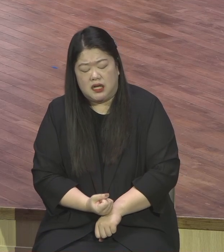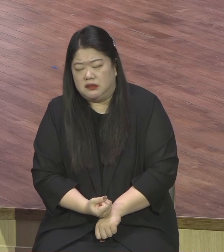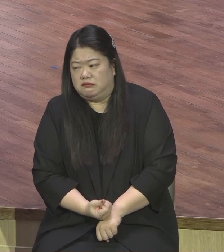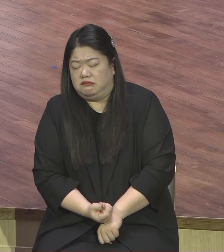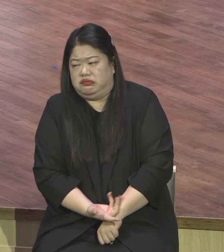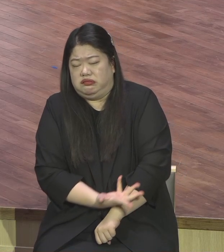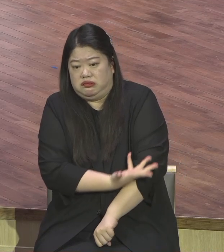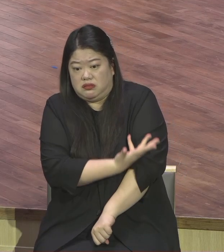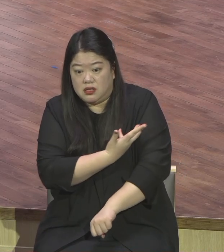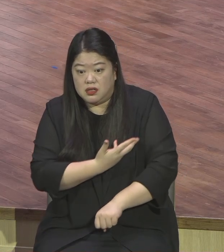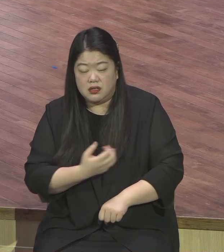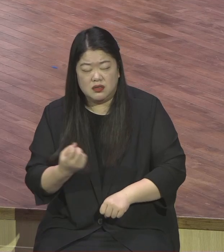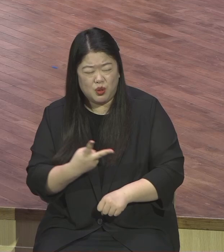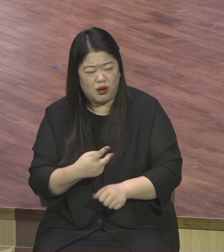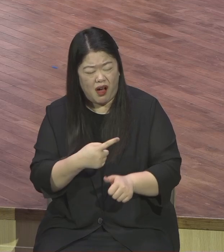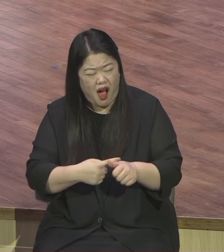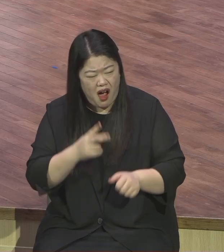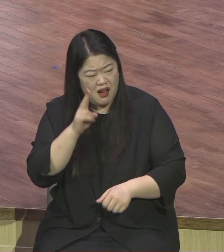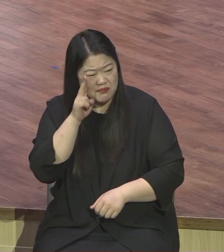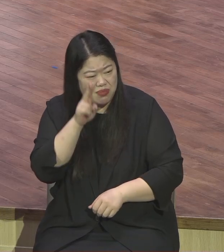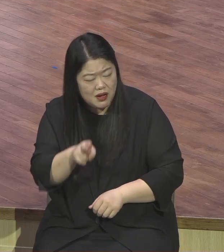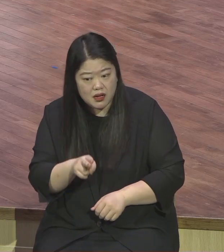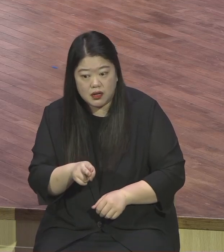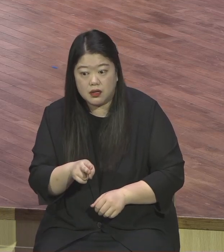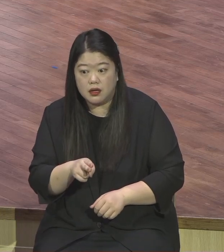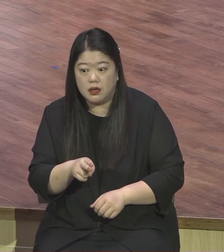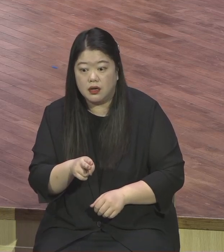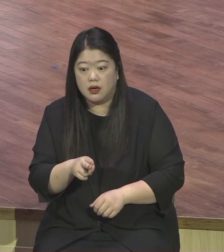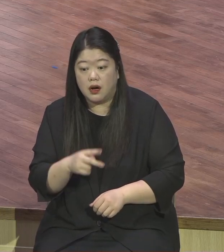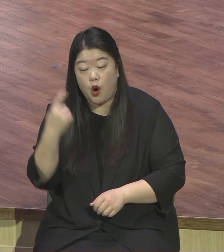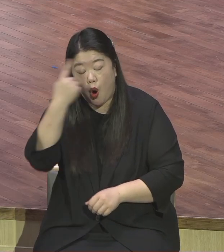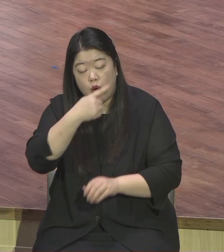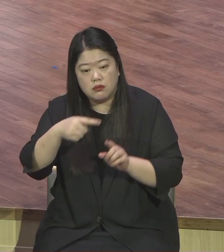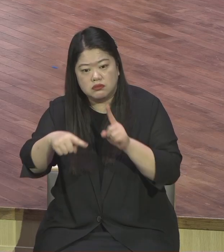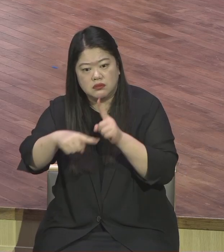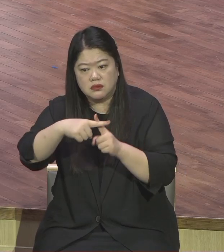서로 모여 서로 이 사회가 죽는 자리로 나가고 있어요.